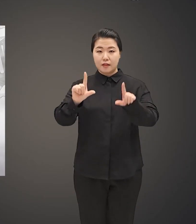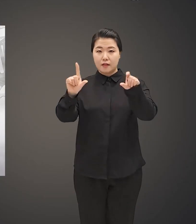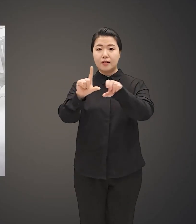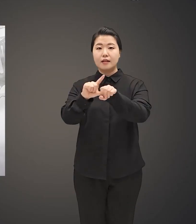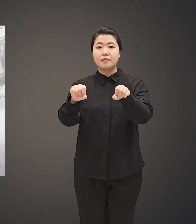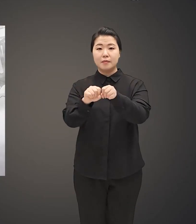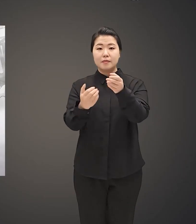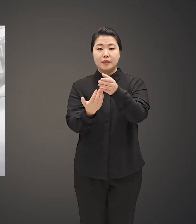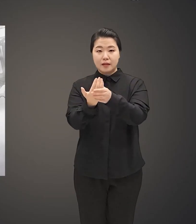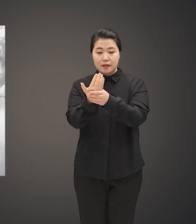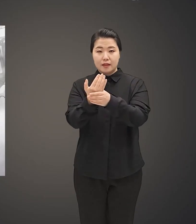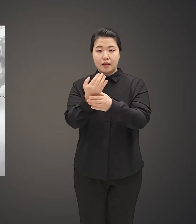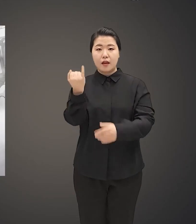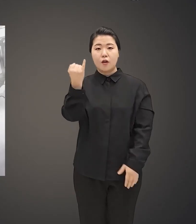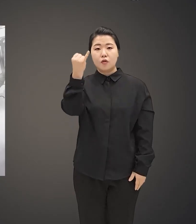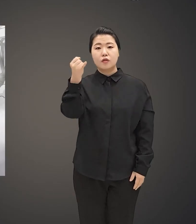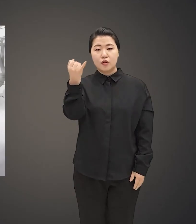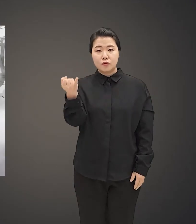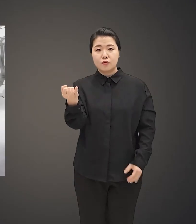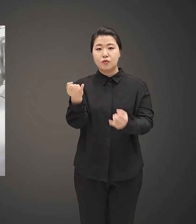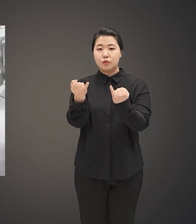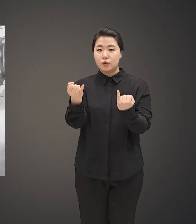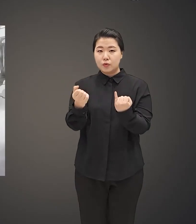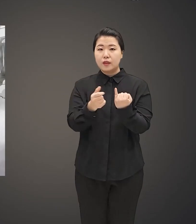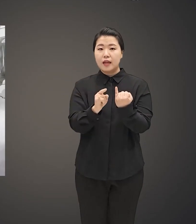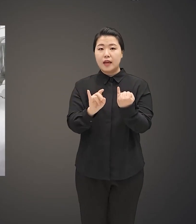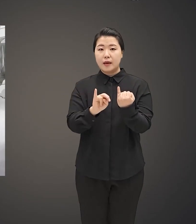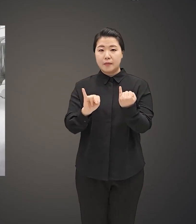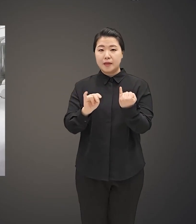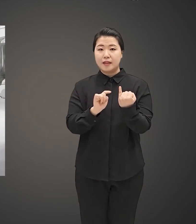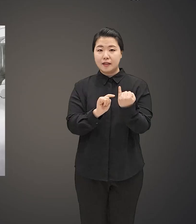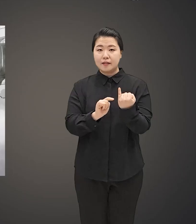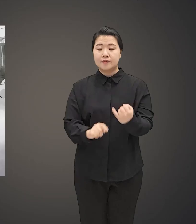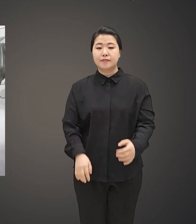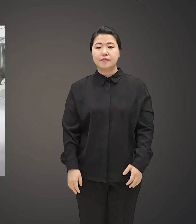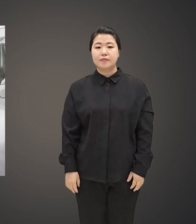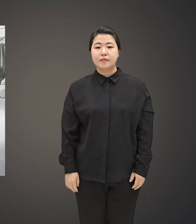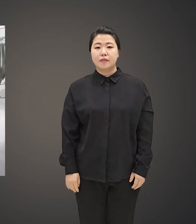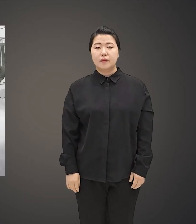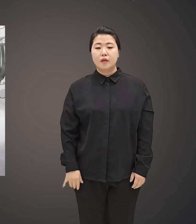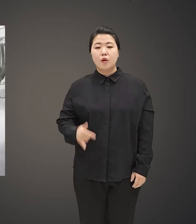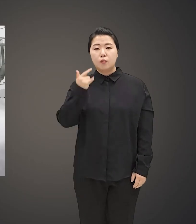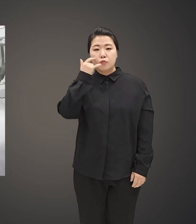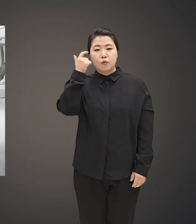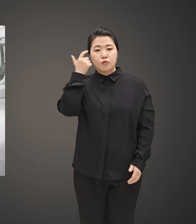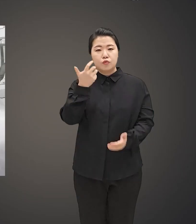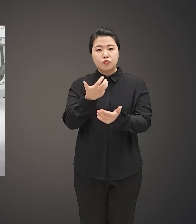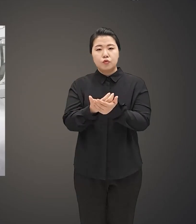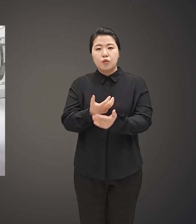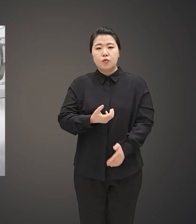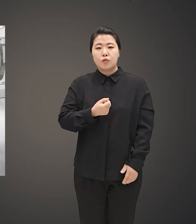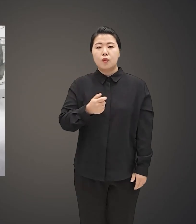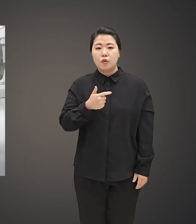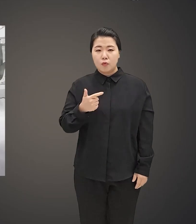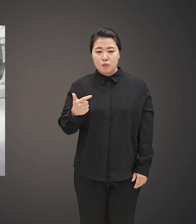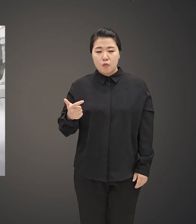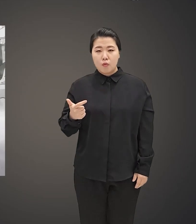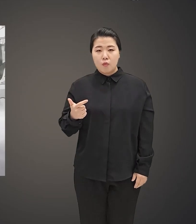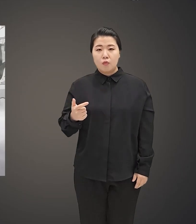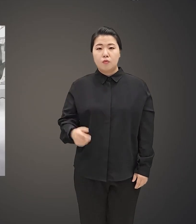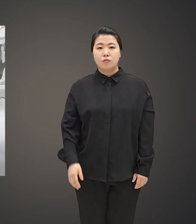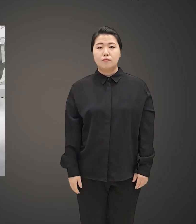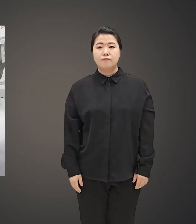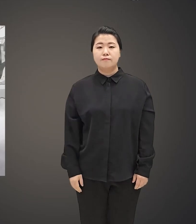1994년 도시가스 폭발 사고로 친언니를 한순간에 잃은 혜미. 엄마와 아빠는 충격을 감추지